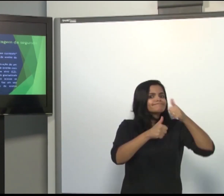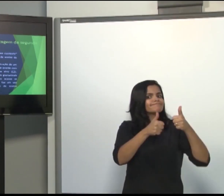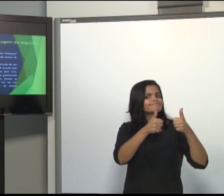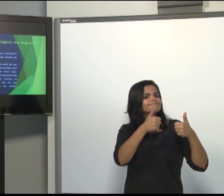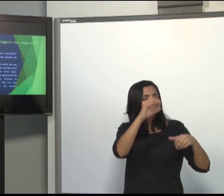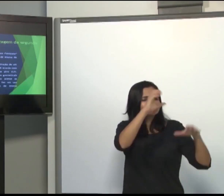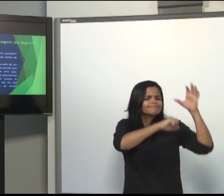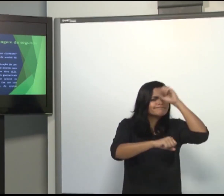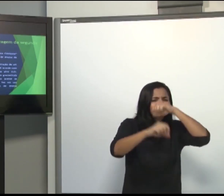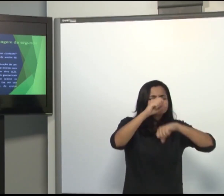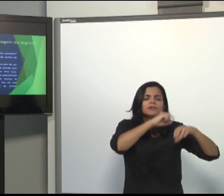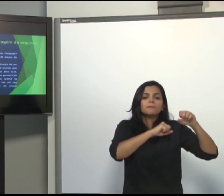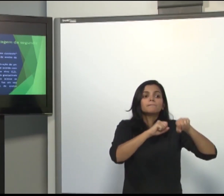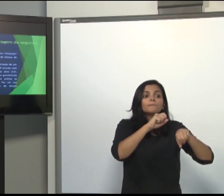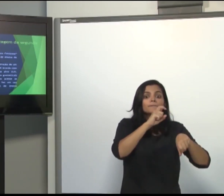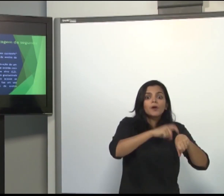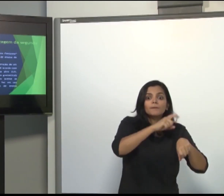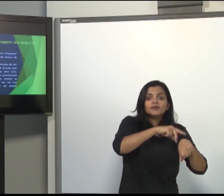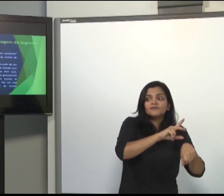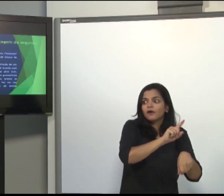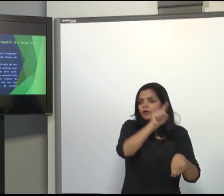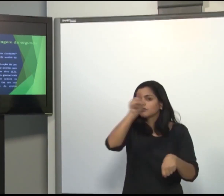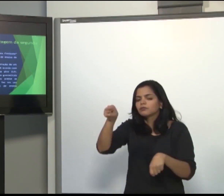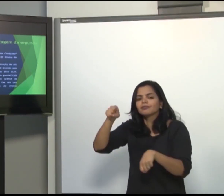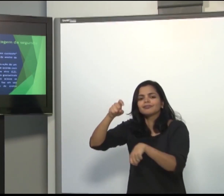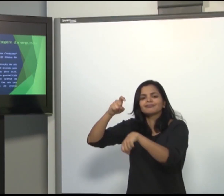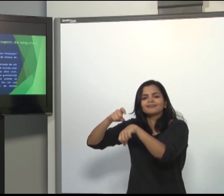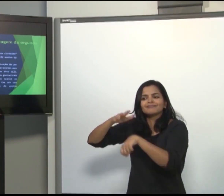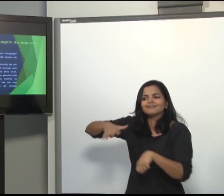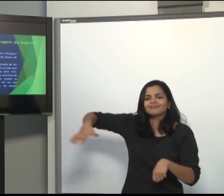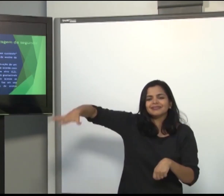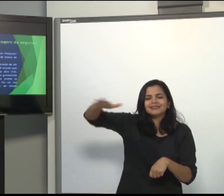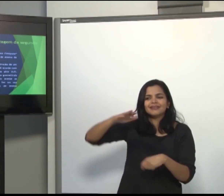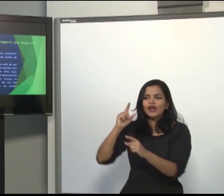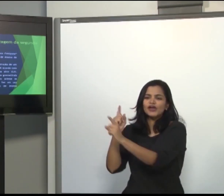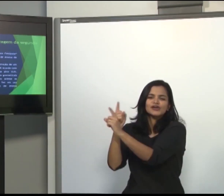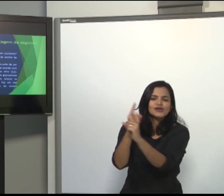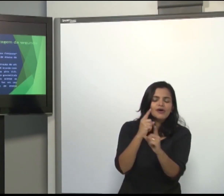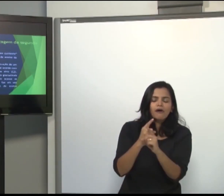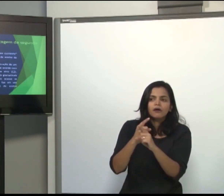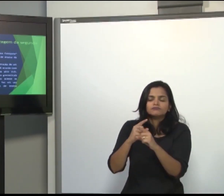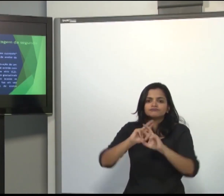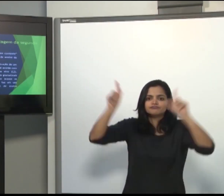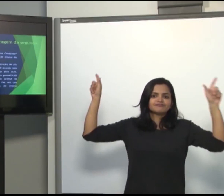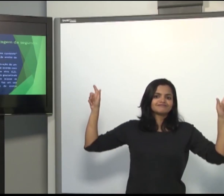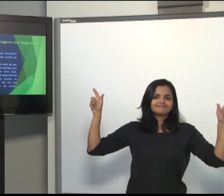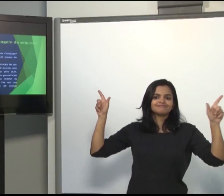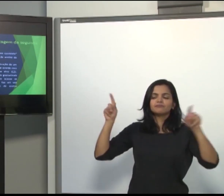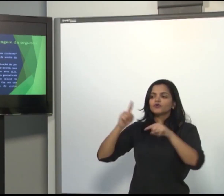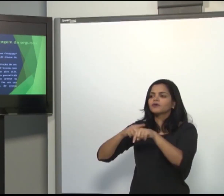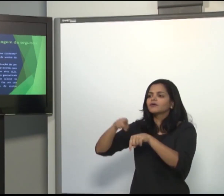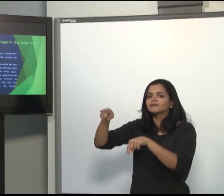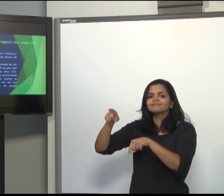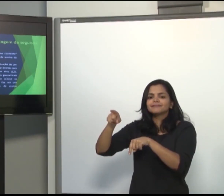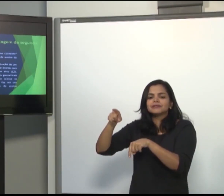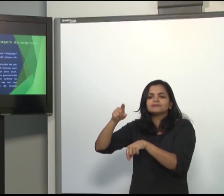é utilizada pelo Libras em Contexto no processo de aprendizado. Porém, no momento em que vai